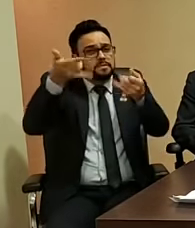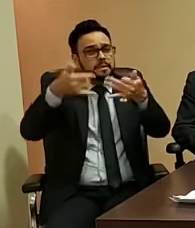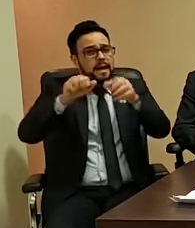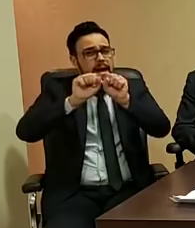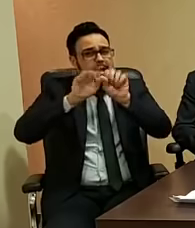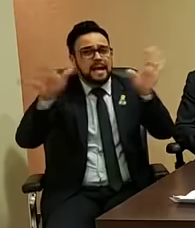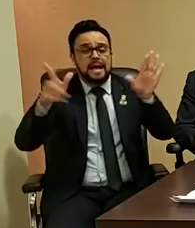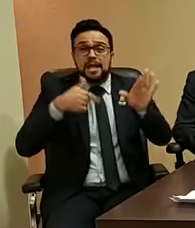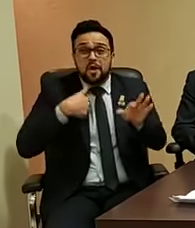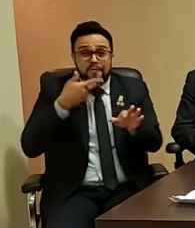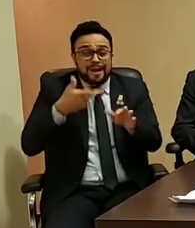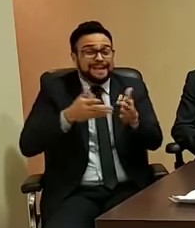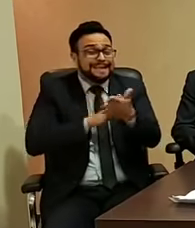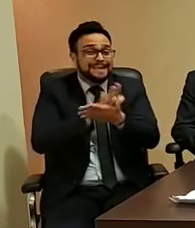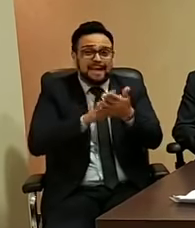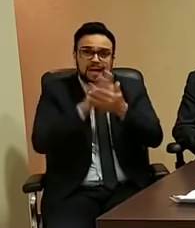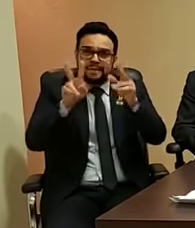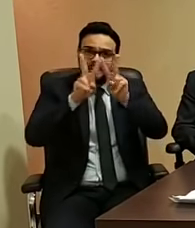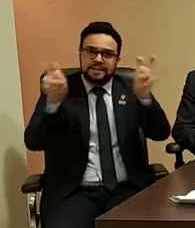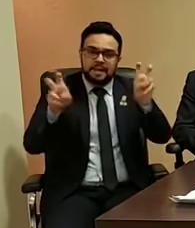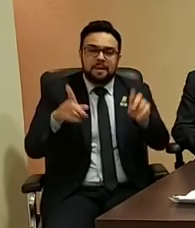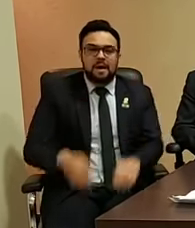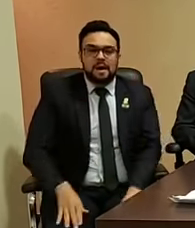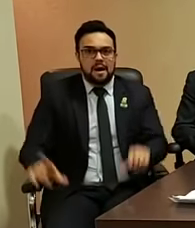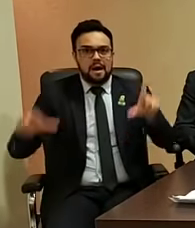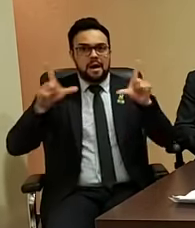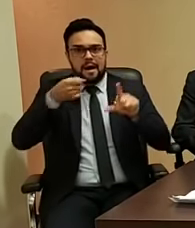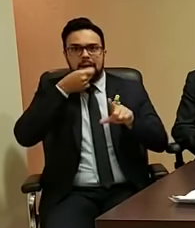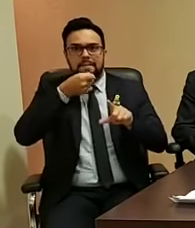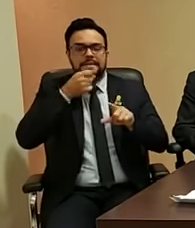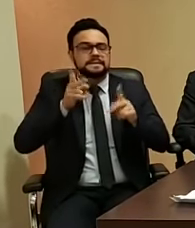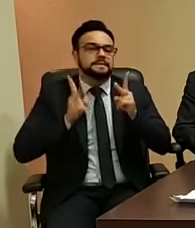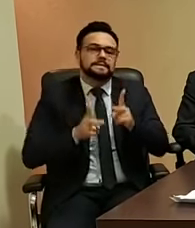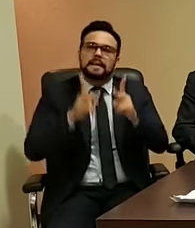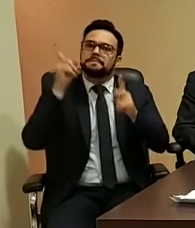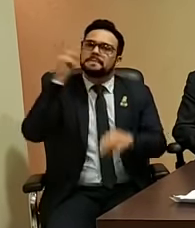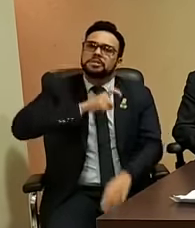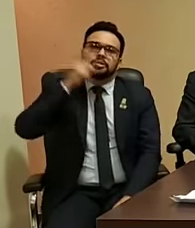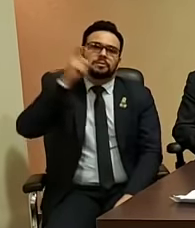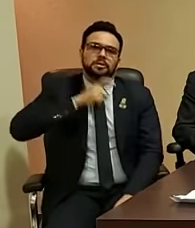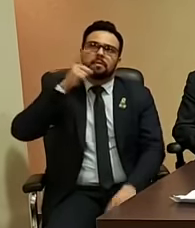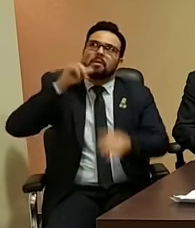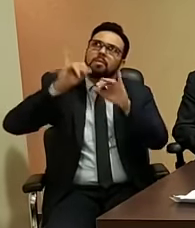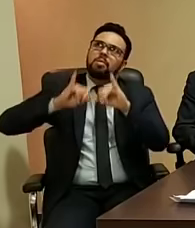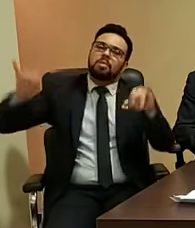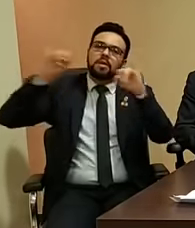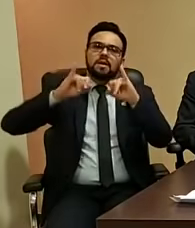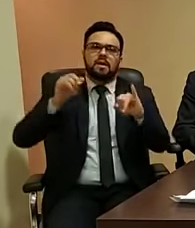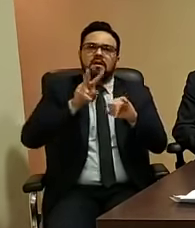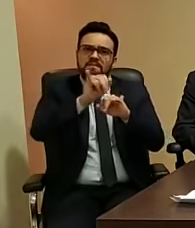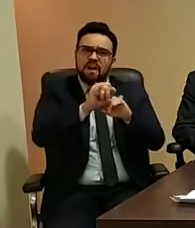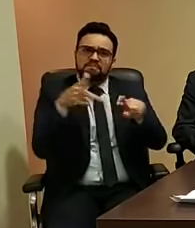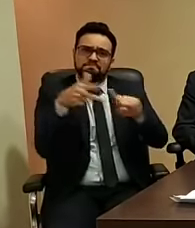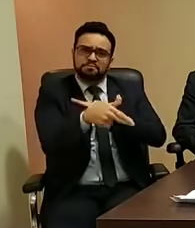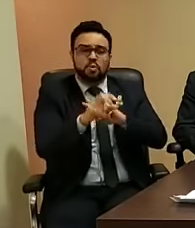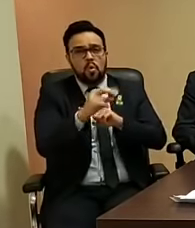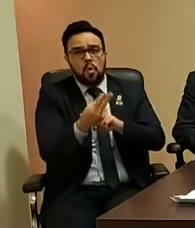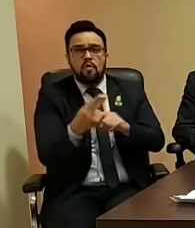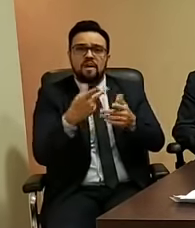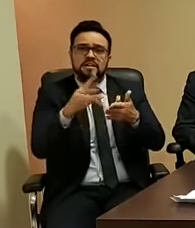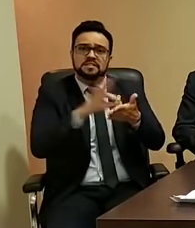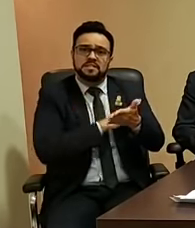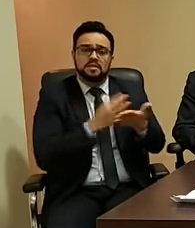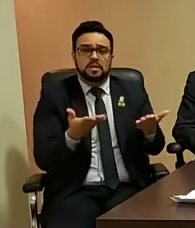toquei nesse assunto. Essa imprensa não cansa de mentir. Então o cara quer saber na ponta da linha. Você vai vetar ou vai sancionar? Eu tenho que